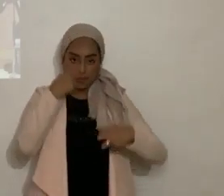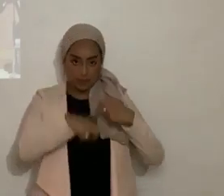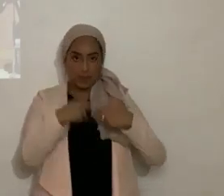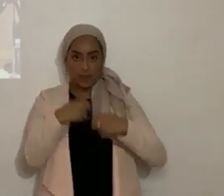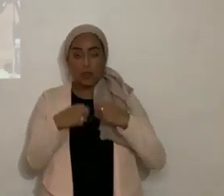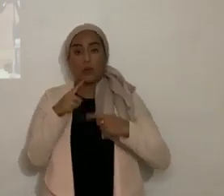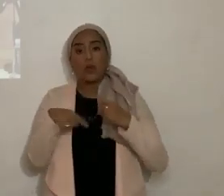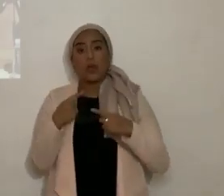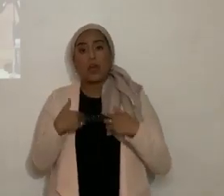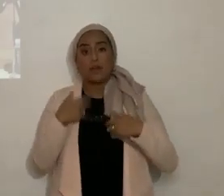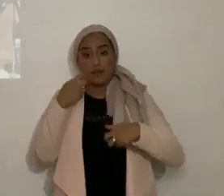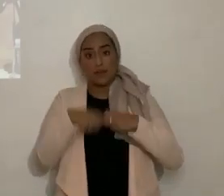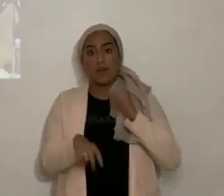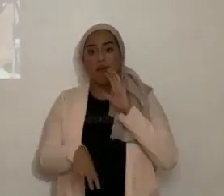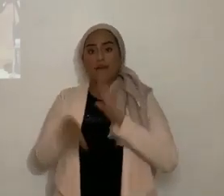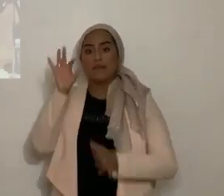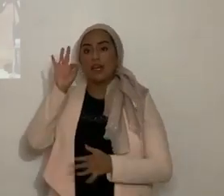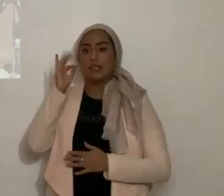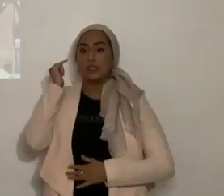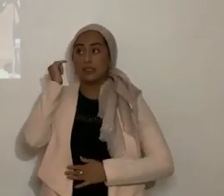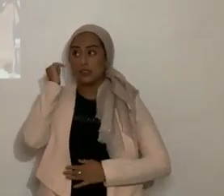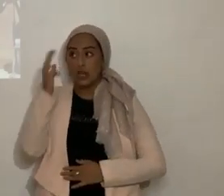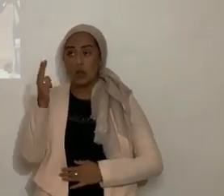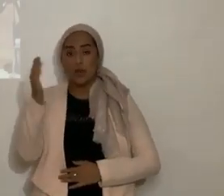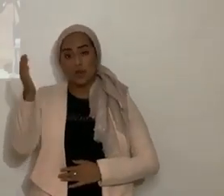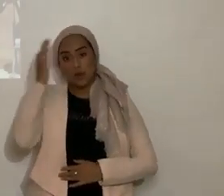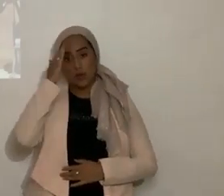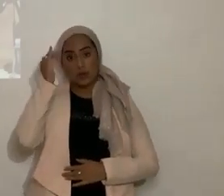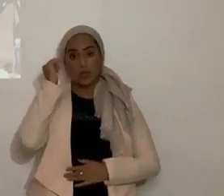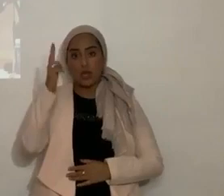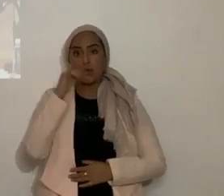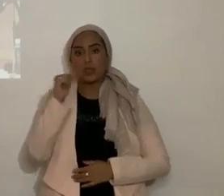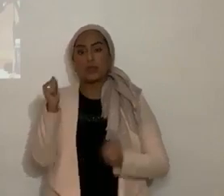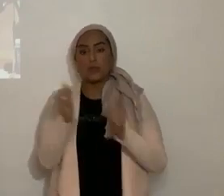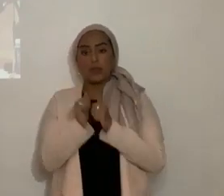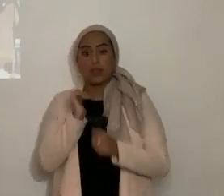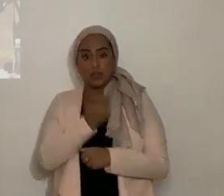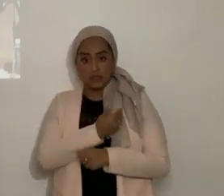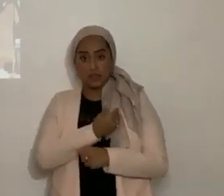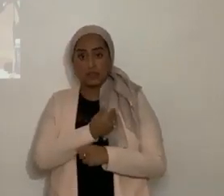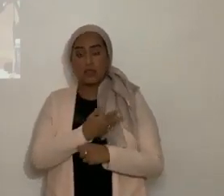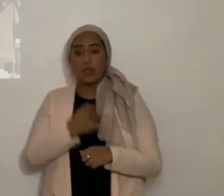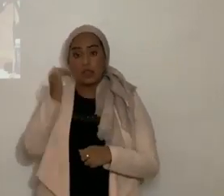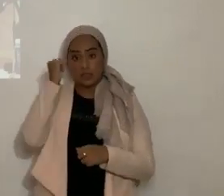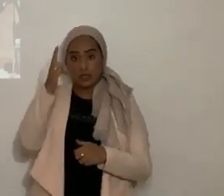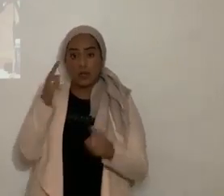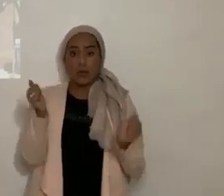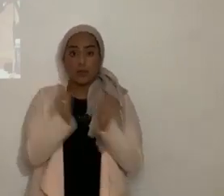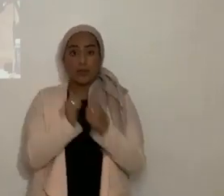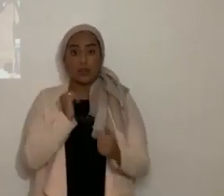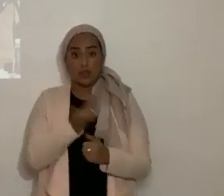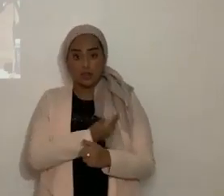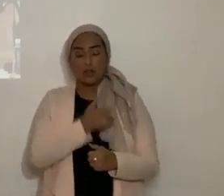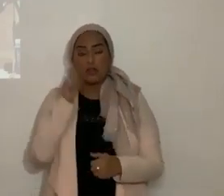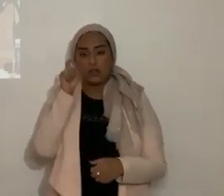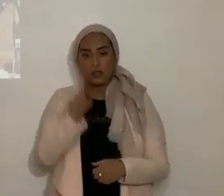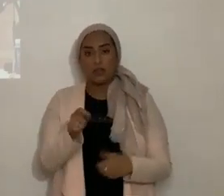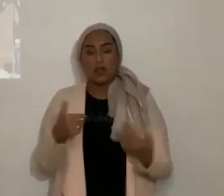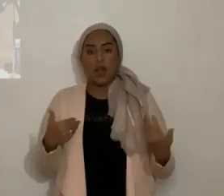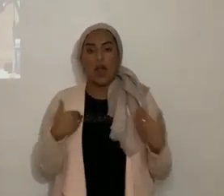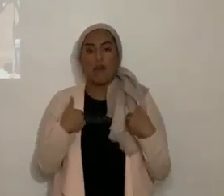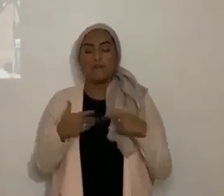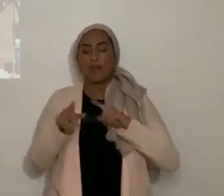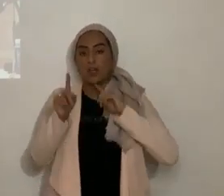las tribulaciones se encuentran a Yahweh, porque saben que Yahweh está ahí con ellos. Y como entonces Yahweh está ahí con ellos, tiene que haber